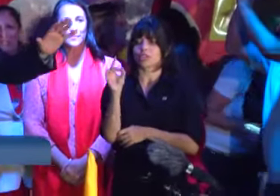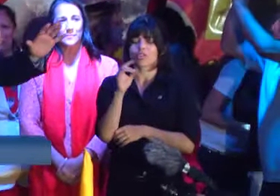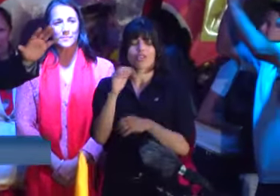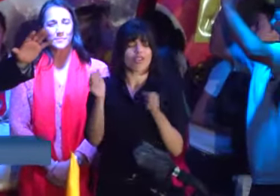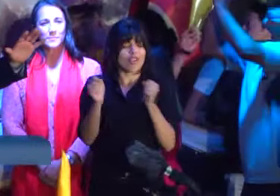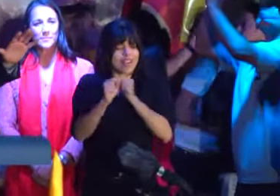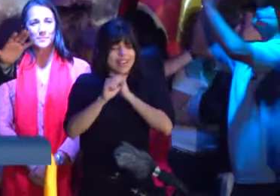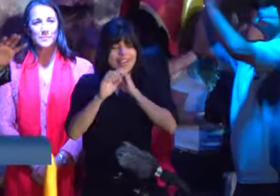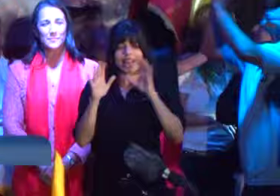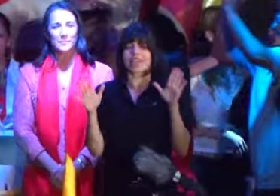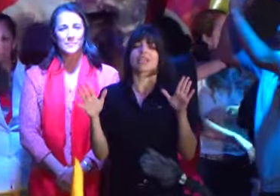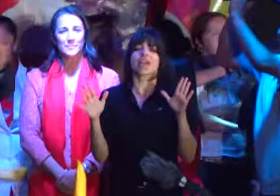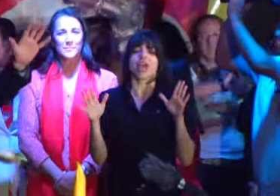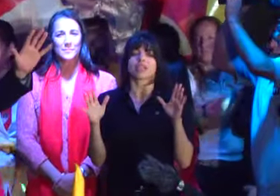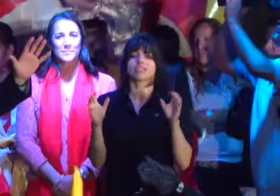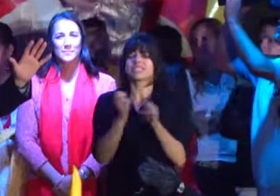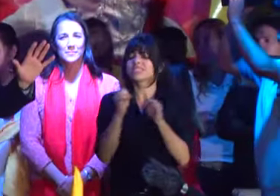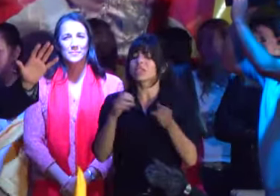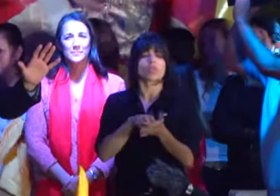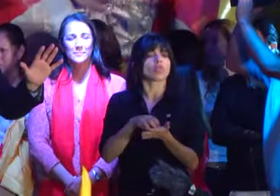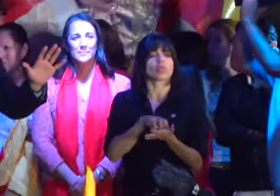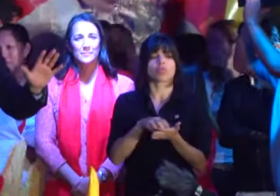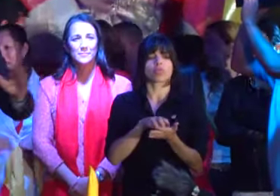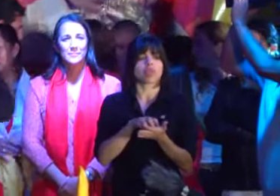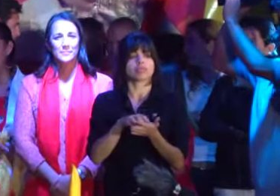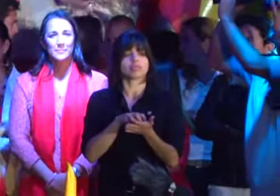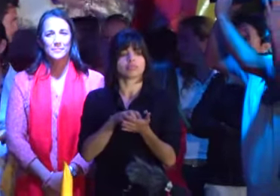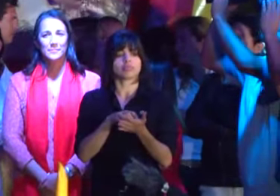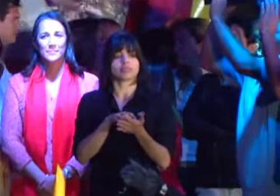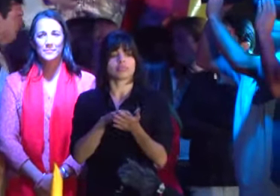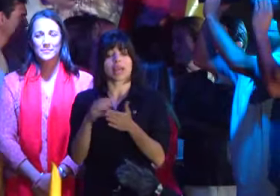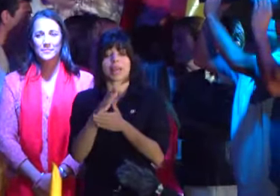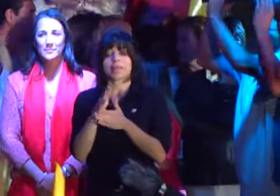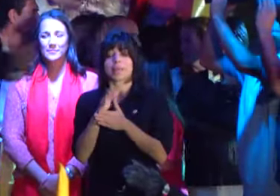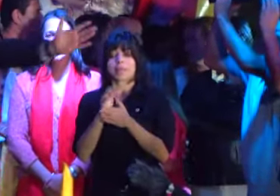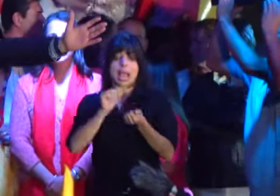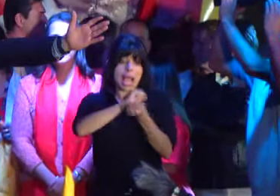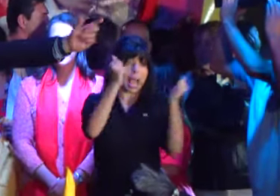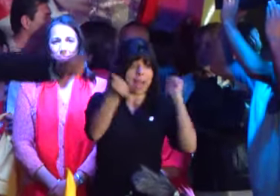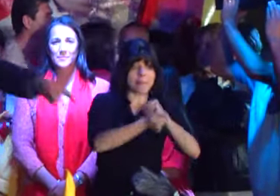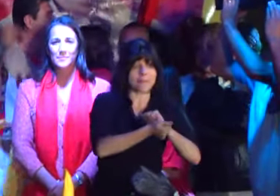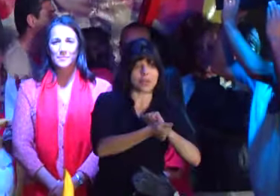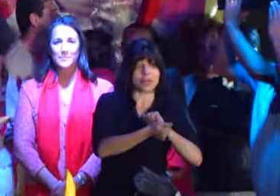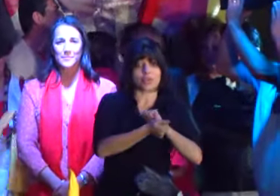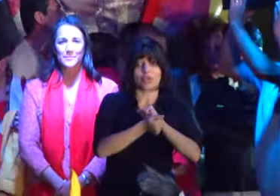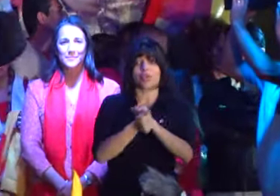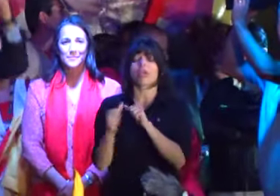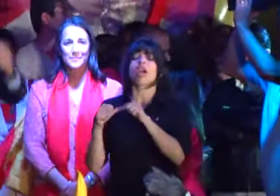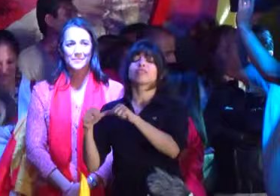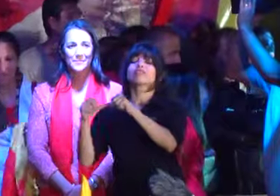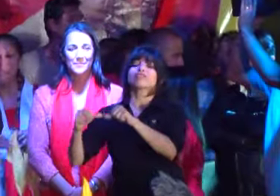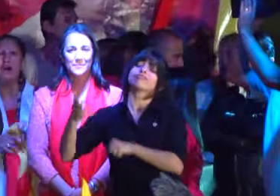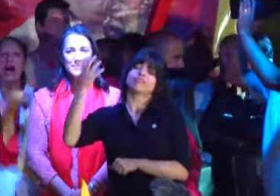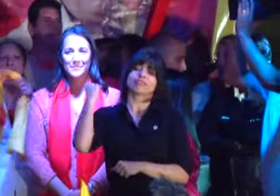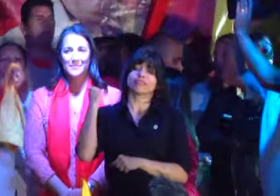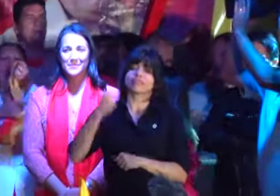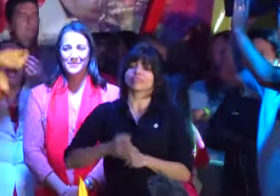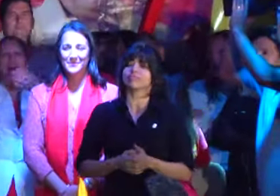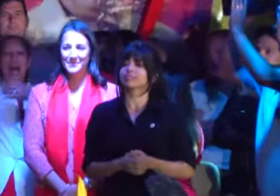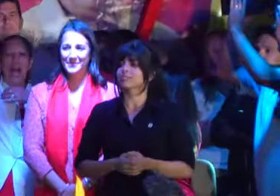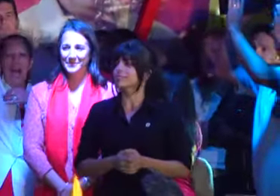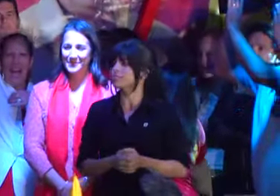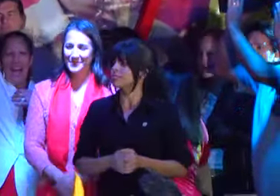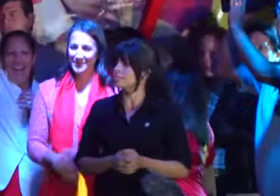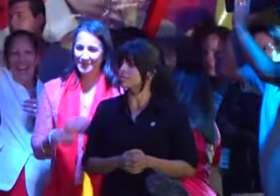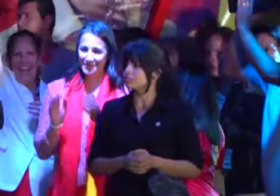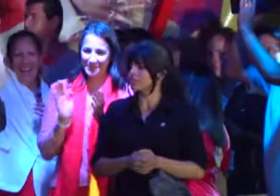toda claridad, sin ninguna duda, entre el cambio y el continuismo de ayer.